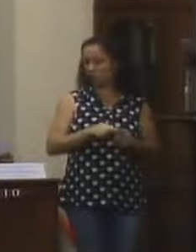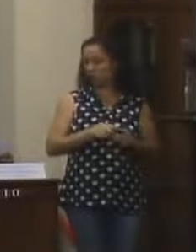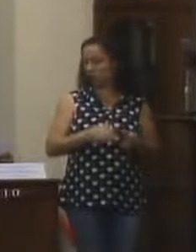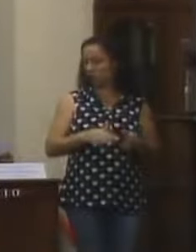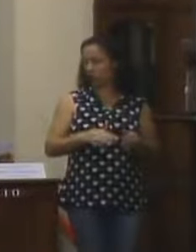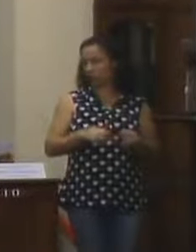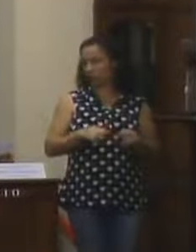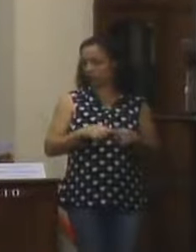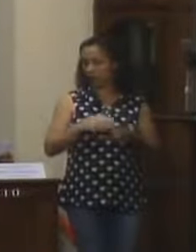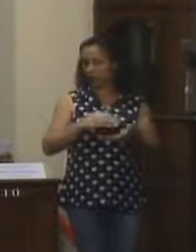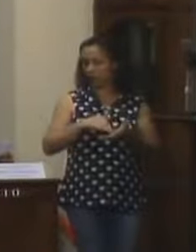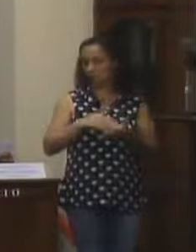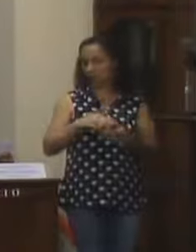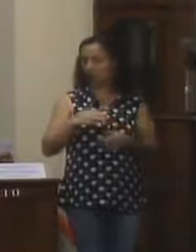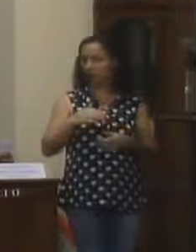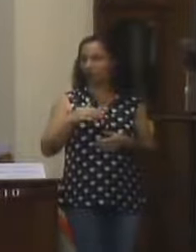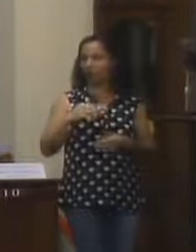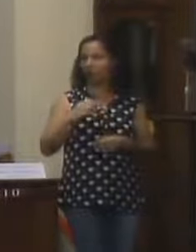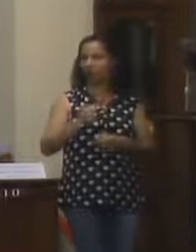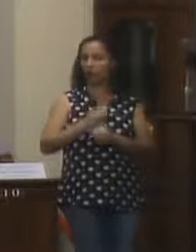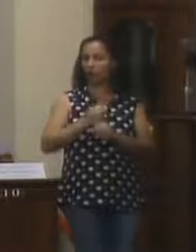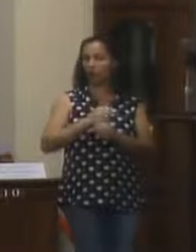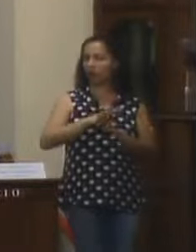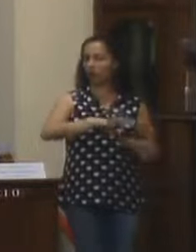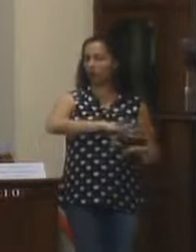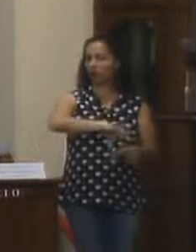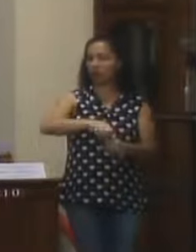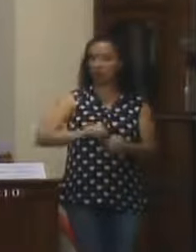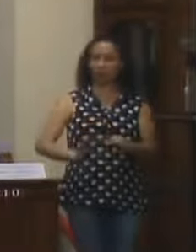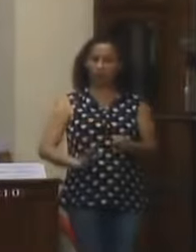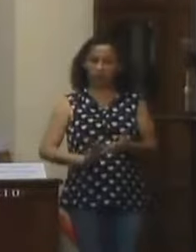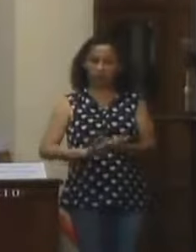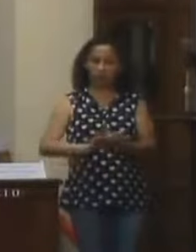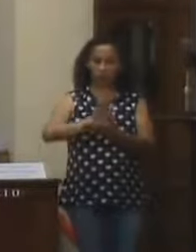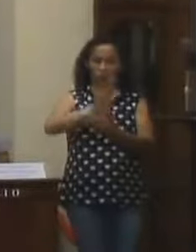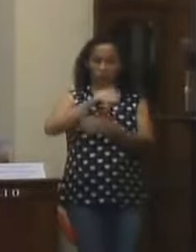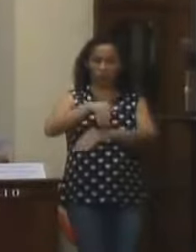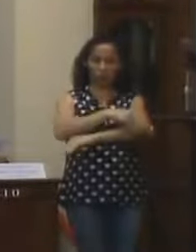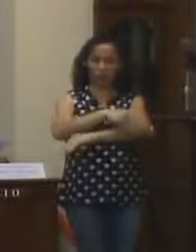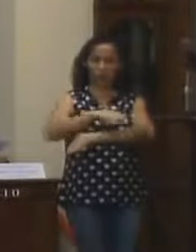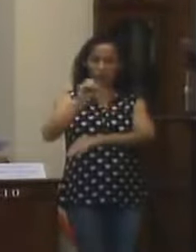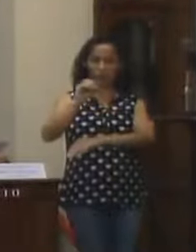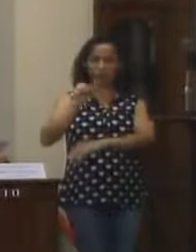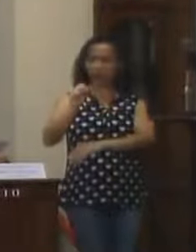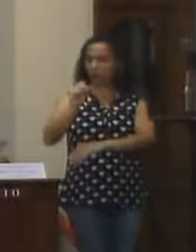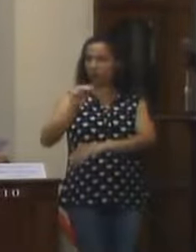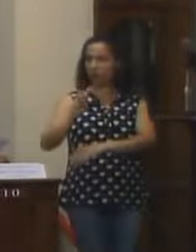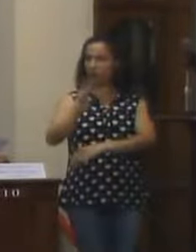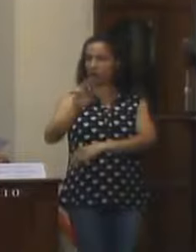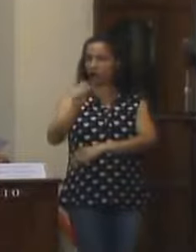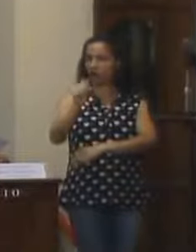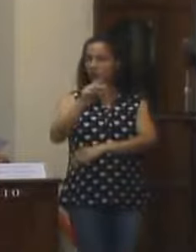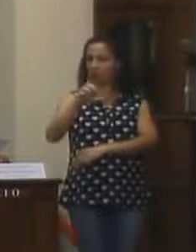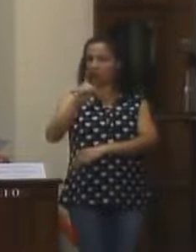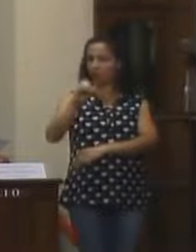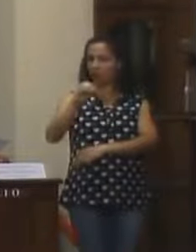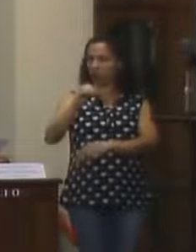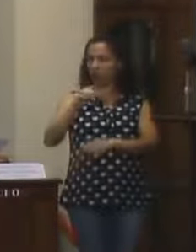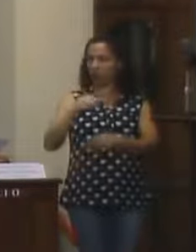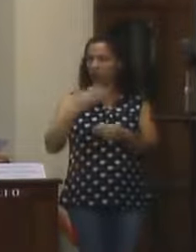senhor secretário de obras, solicitando retirada de uma rampa existente na rua Oswaldo Fonseca, em frente ao